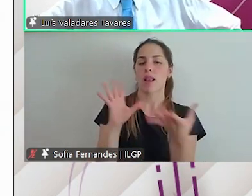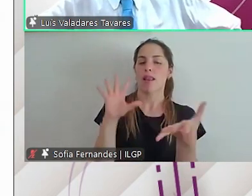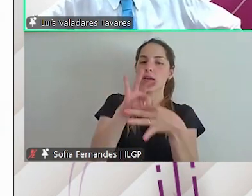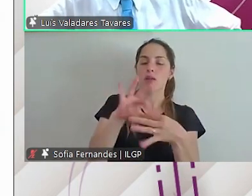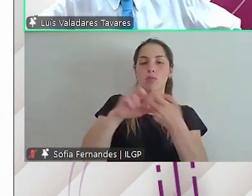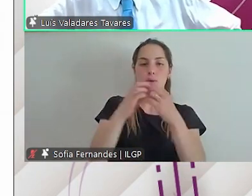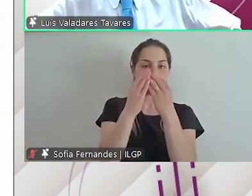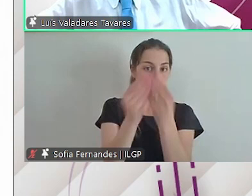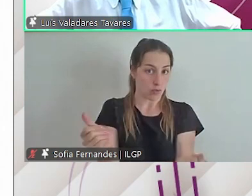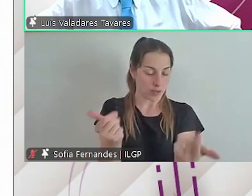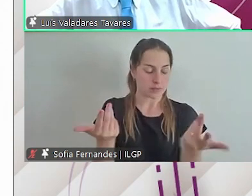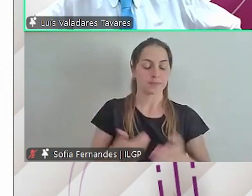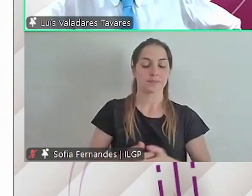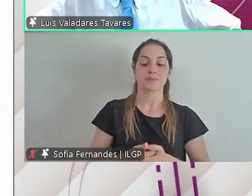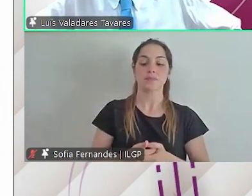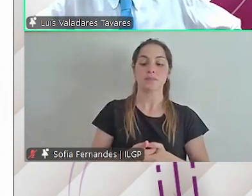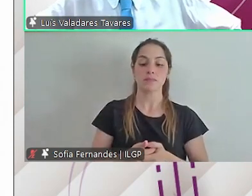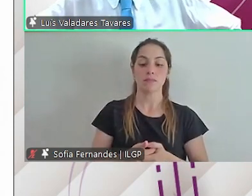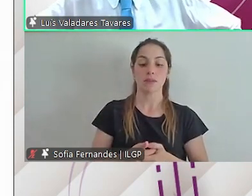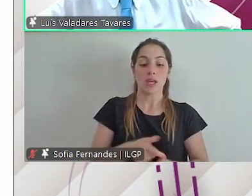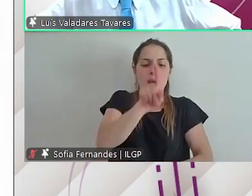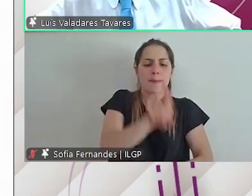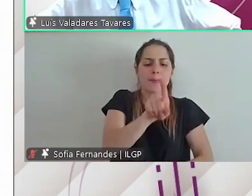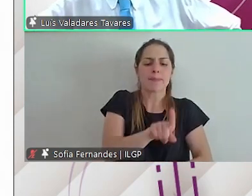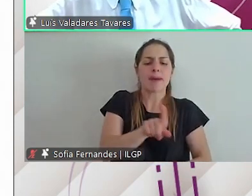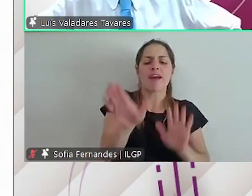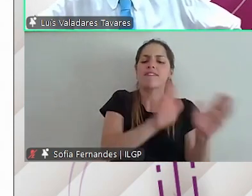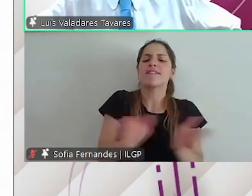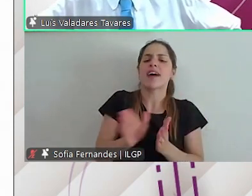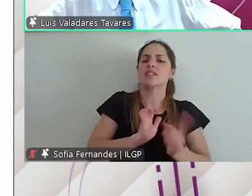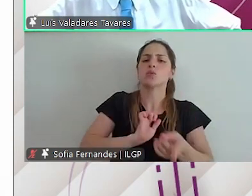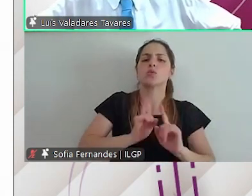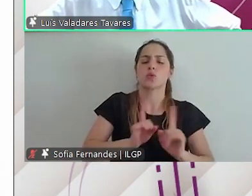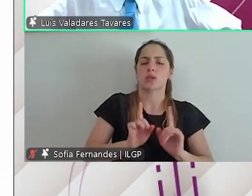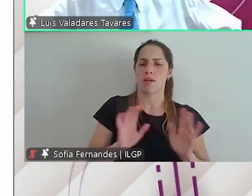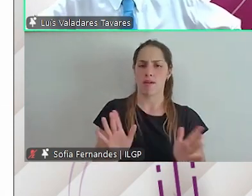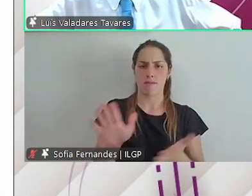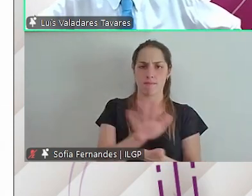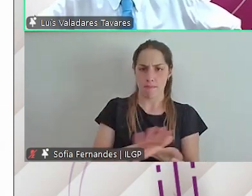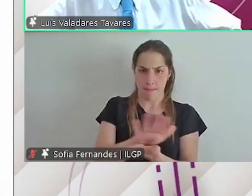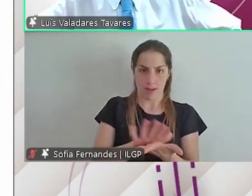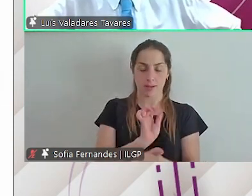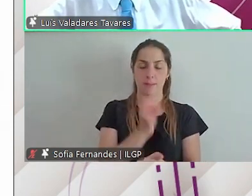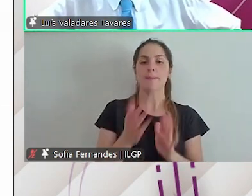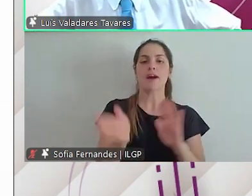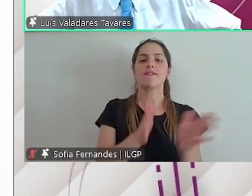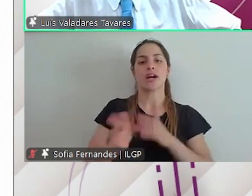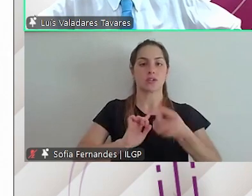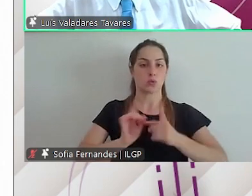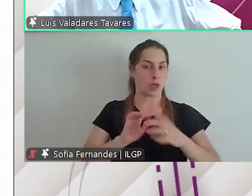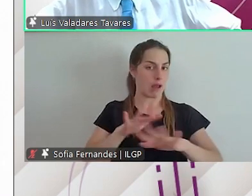A primeira etapa que nós devemos com que nós devemos enriquecer esta